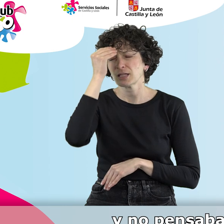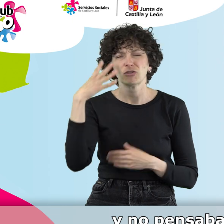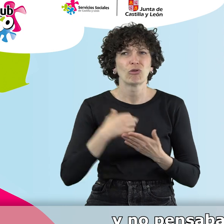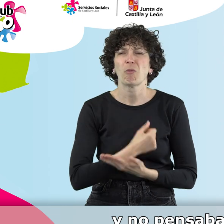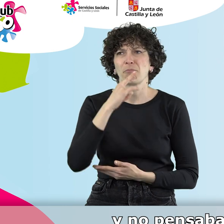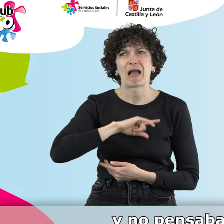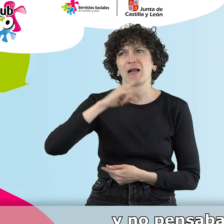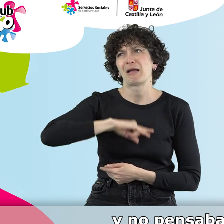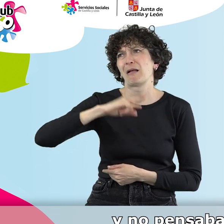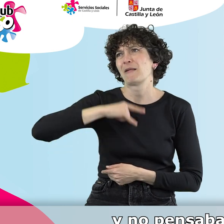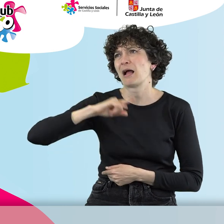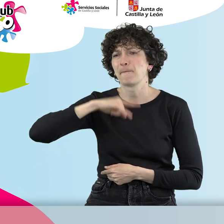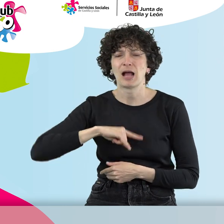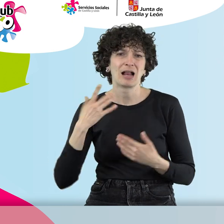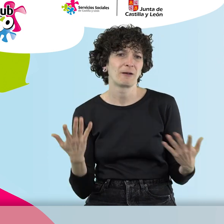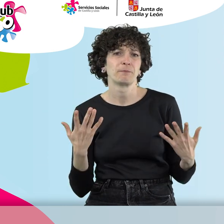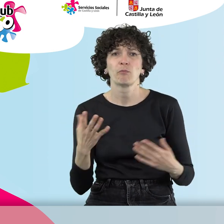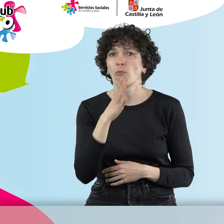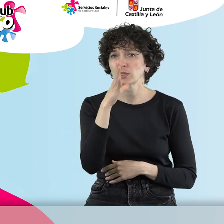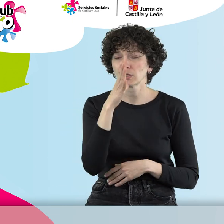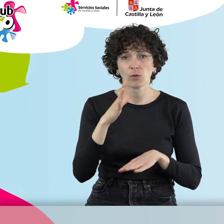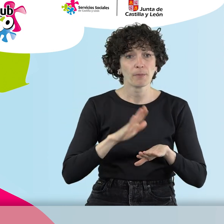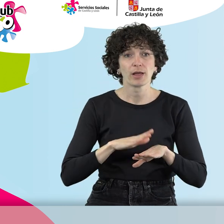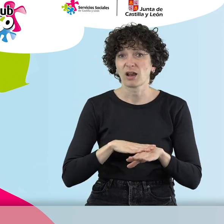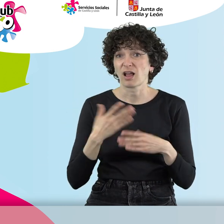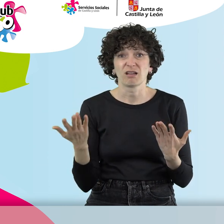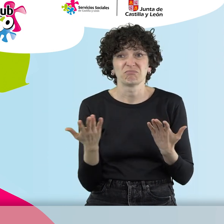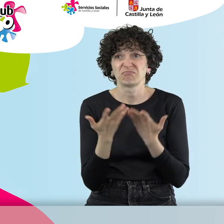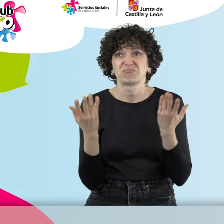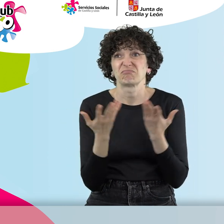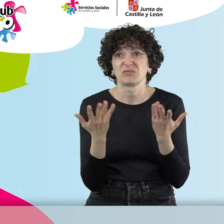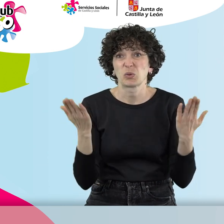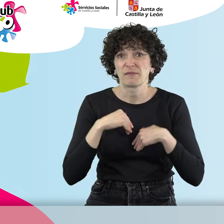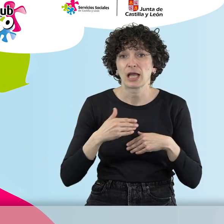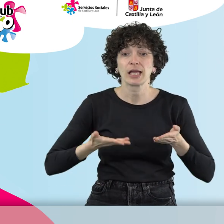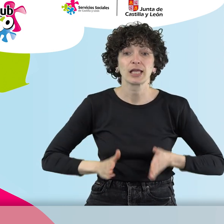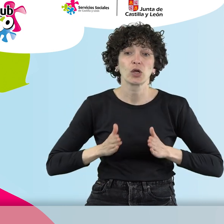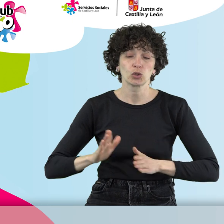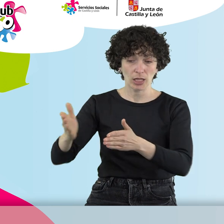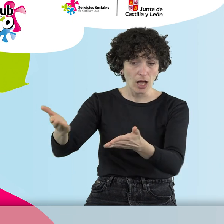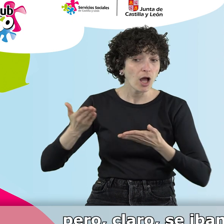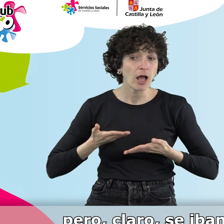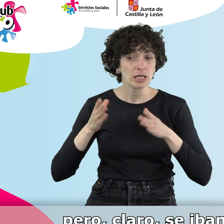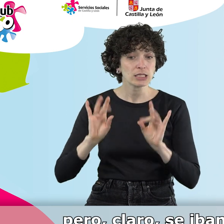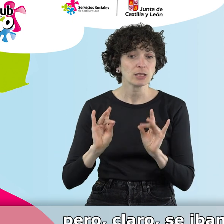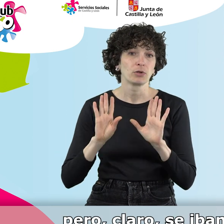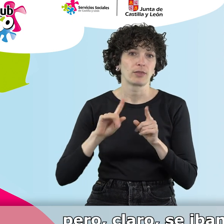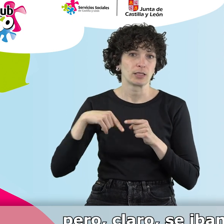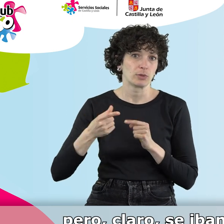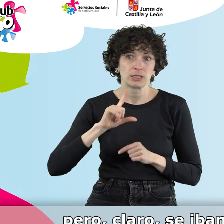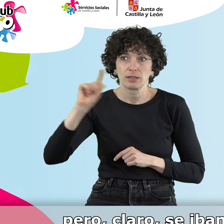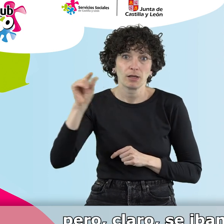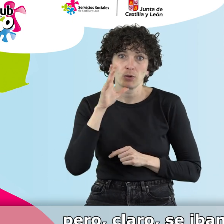todo mal, mal, mal. No tenían ni un motivo para... Venían mis hijos y me ayudaban, pero claro, se